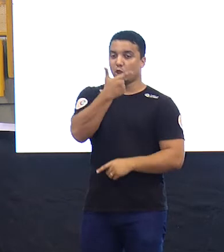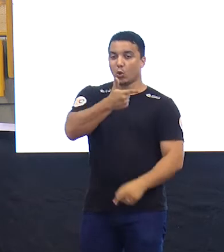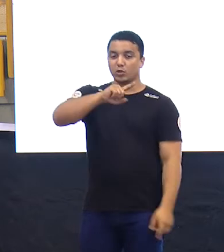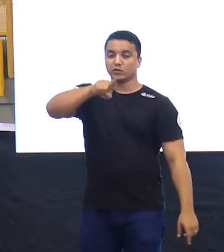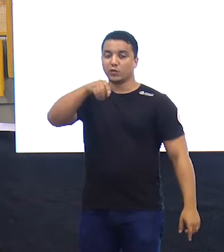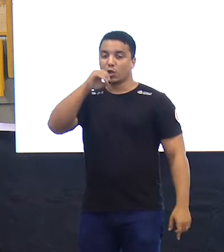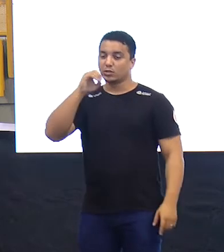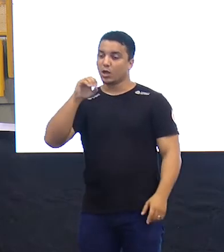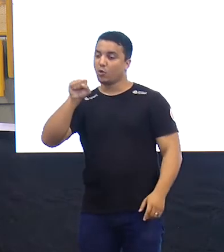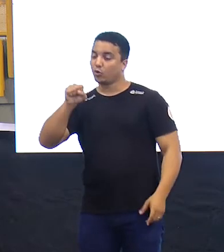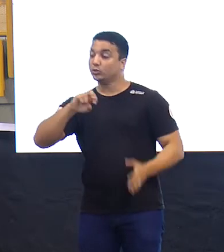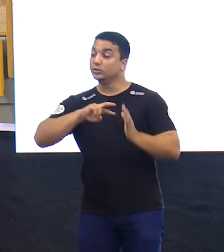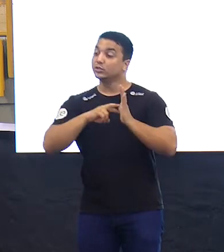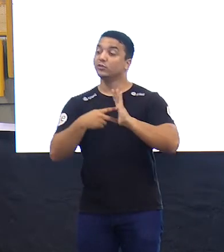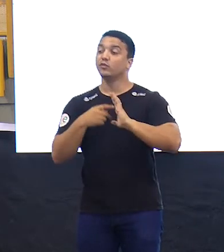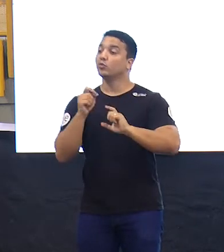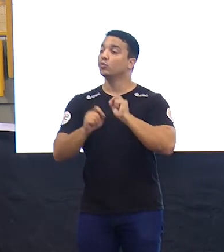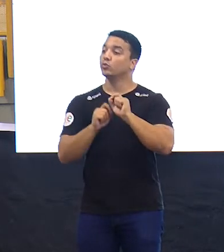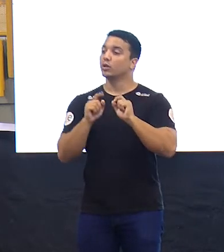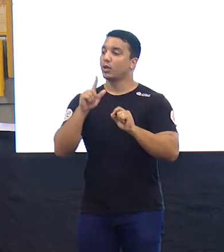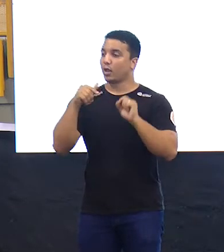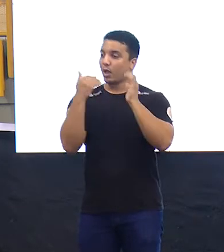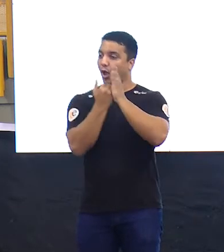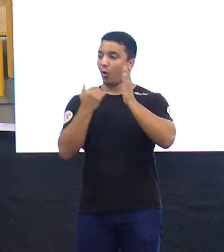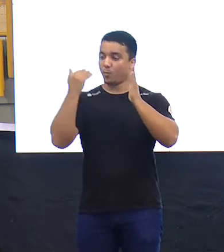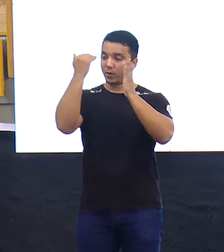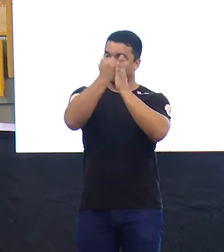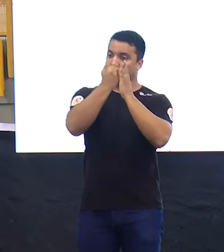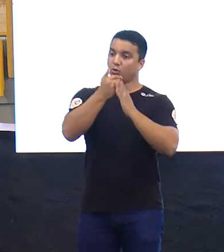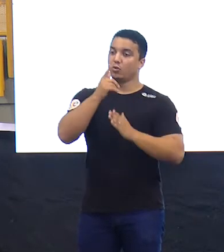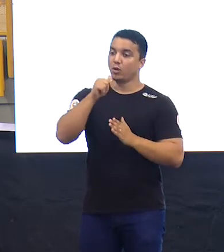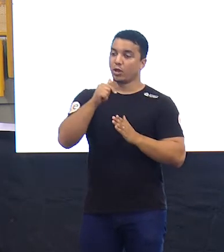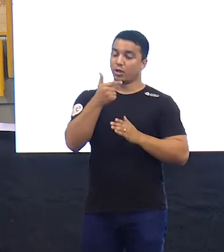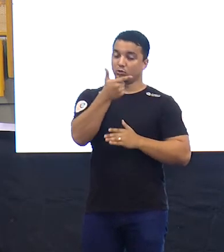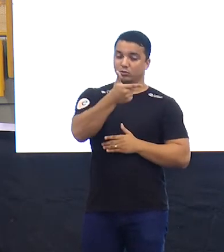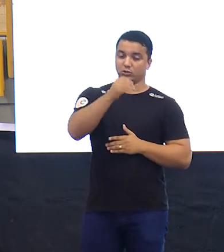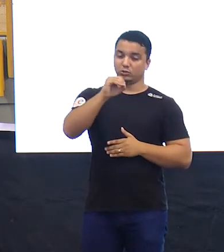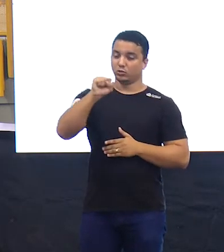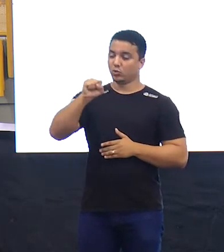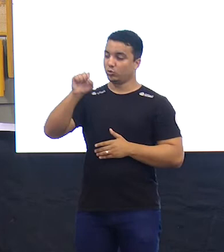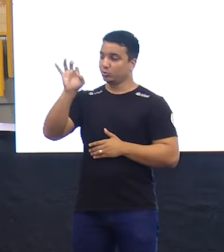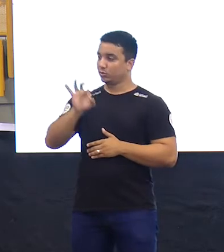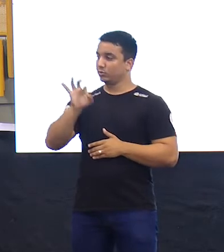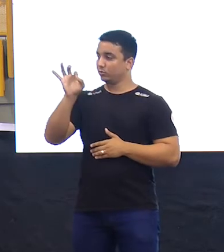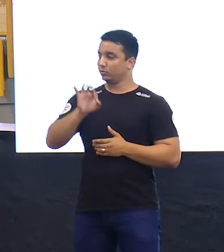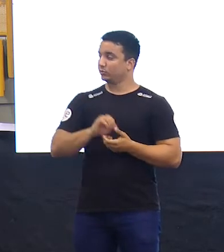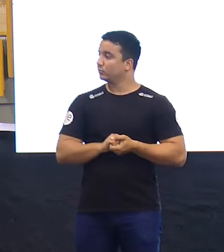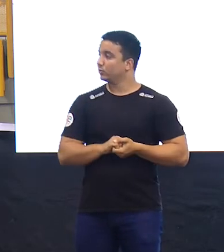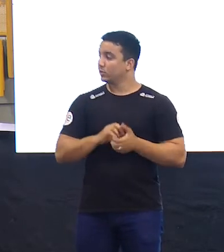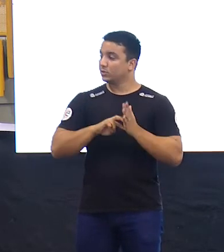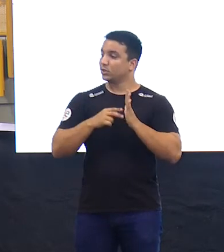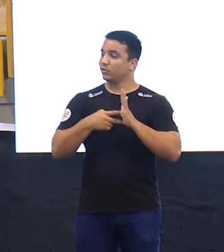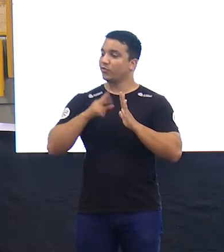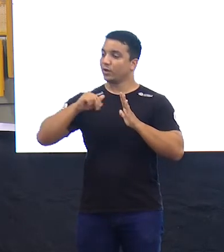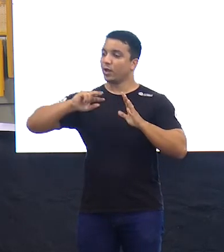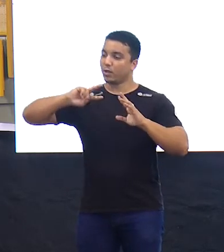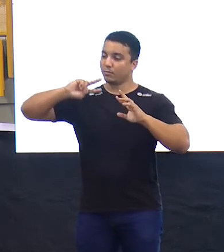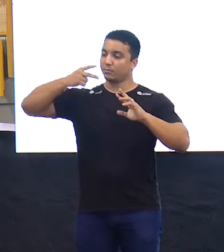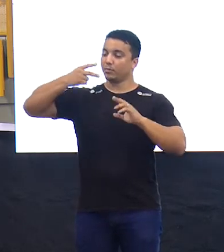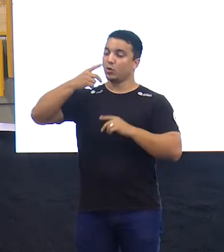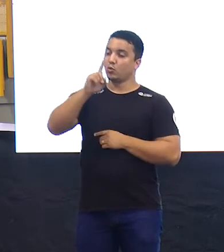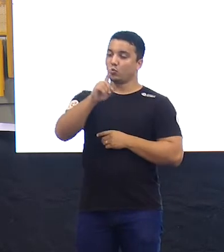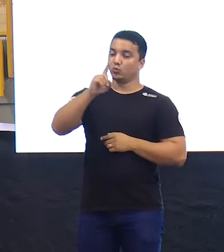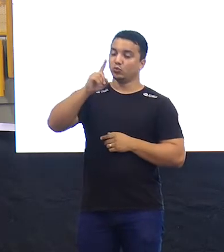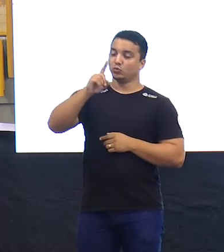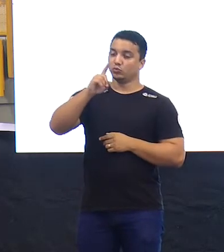2,08, significa que ele aumentou para 208%, então ele cresceu,